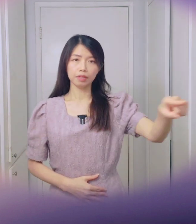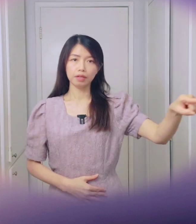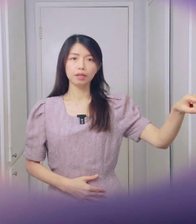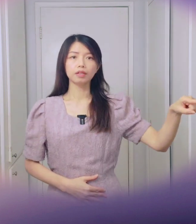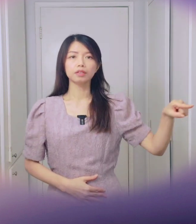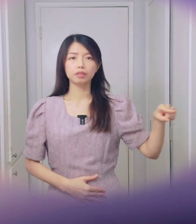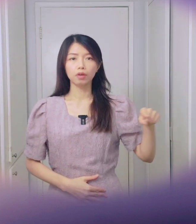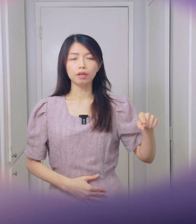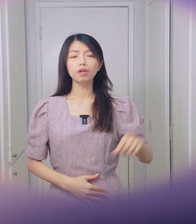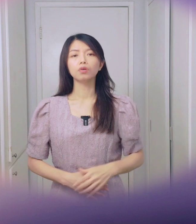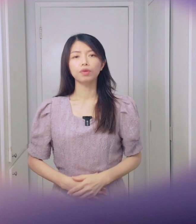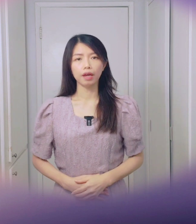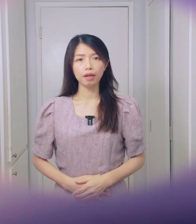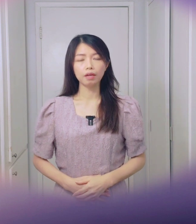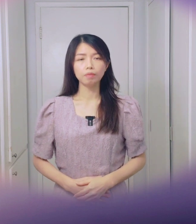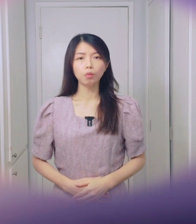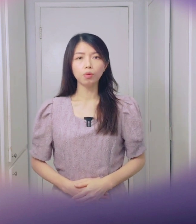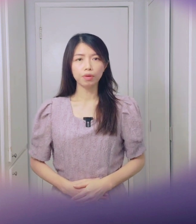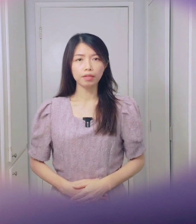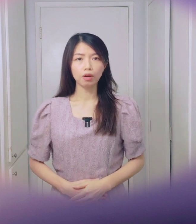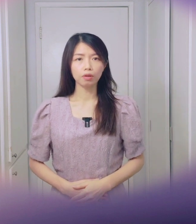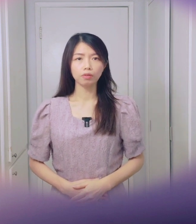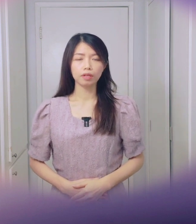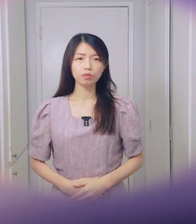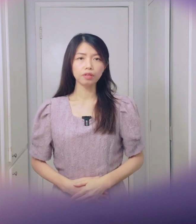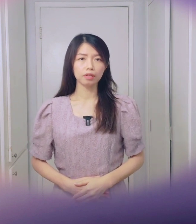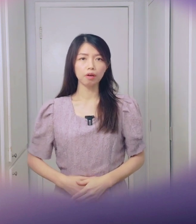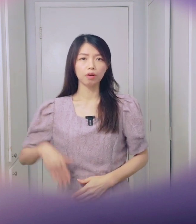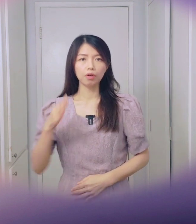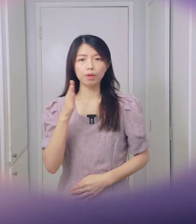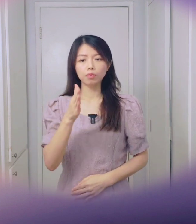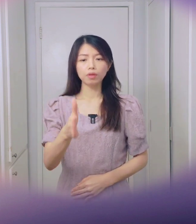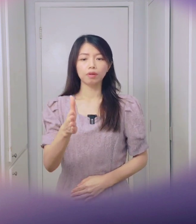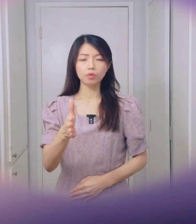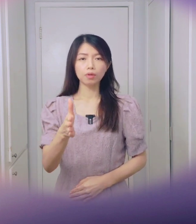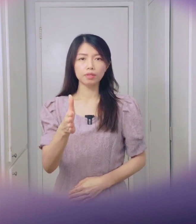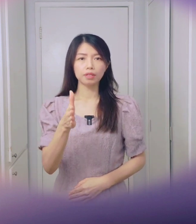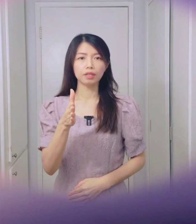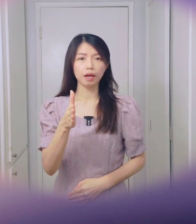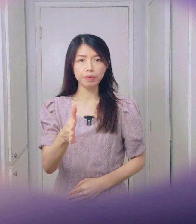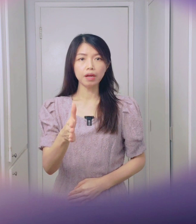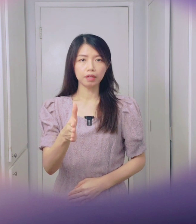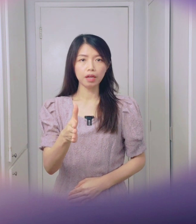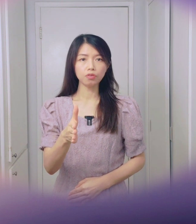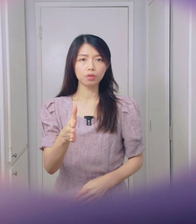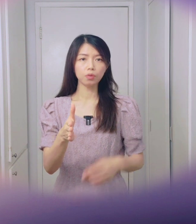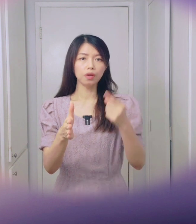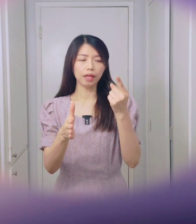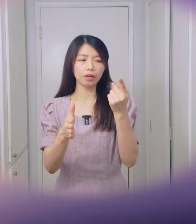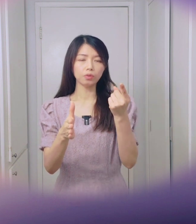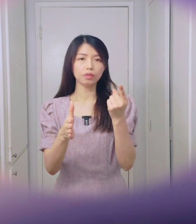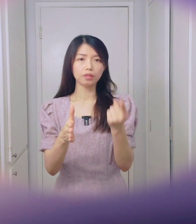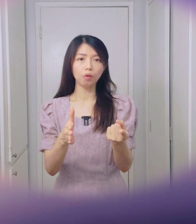사람들, 저희를 위해, 뭐뭐 위에서 이런 뜻의 수어는요, 왼손은 이렇게 손끝이 앞을 향하게